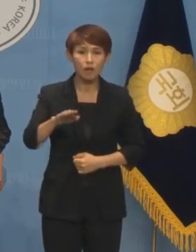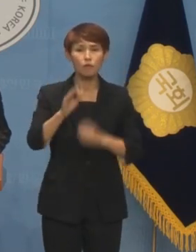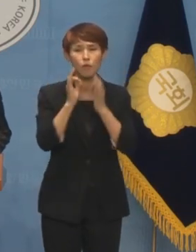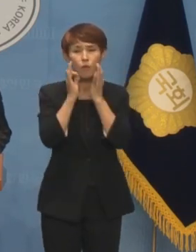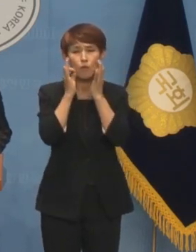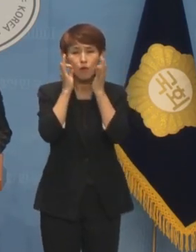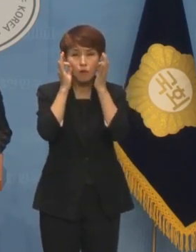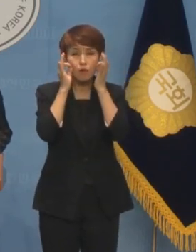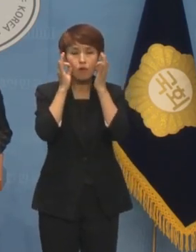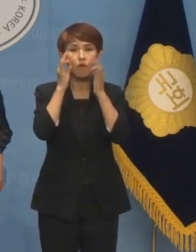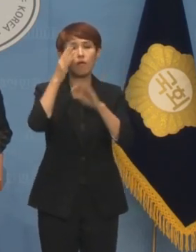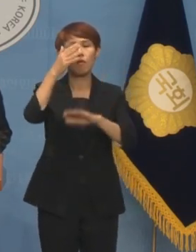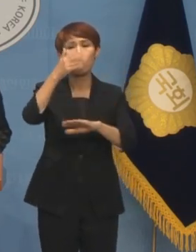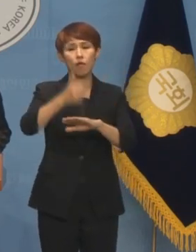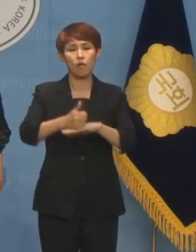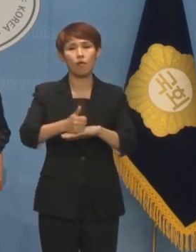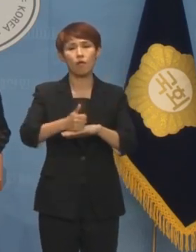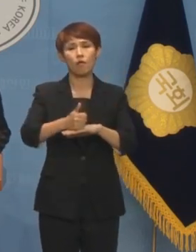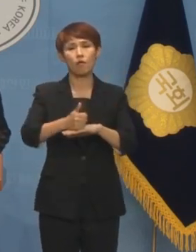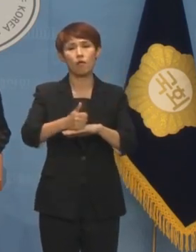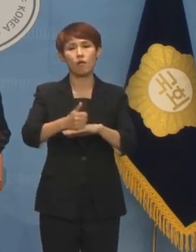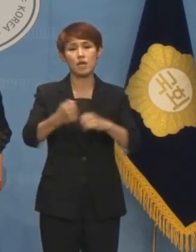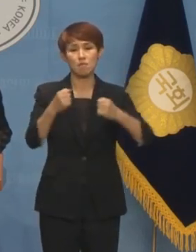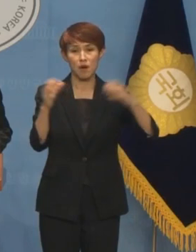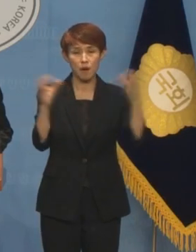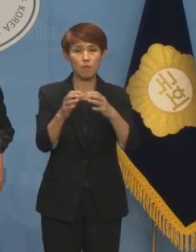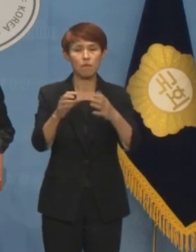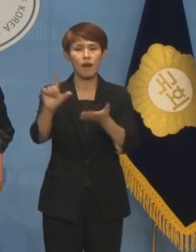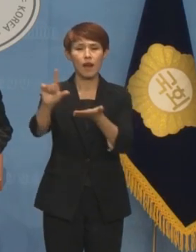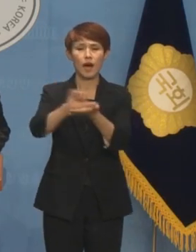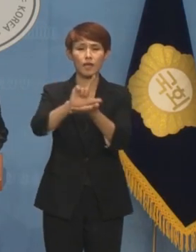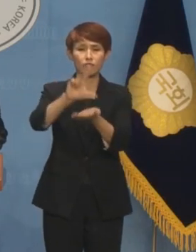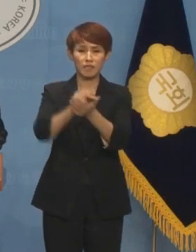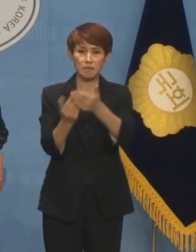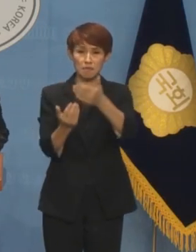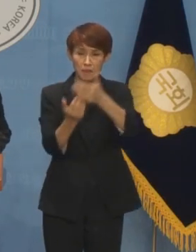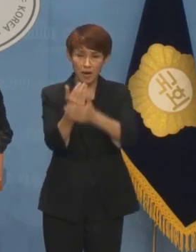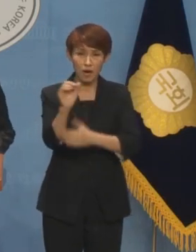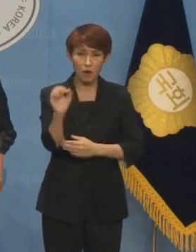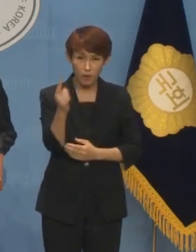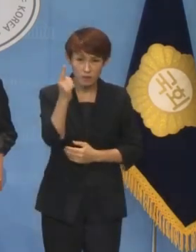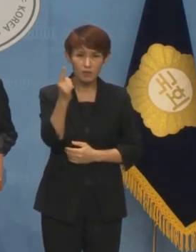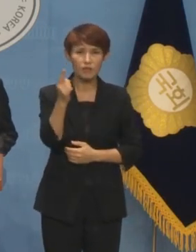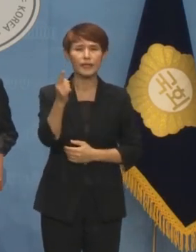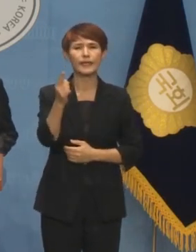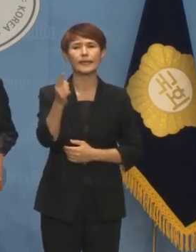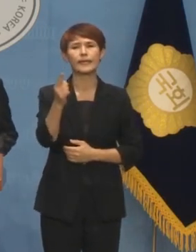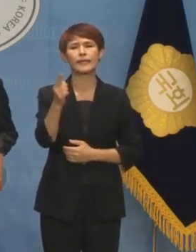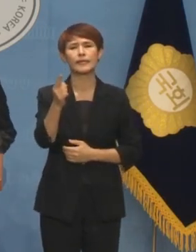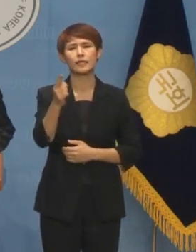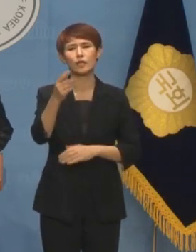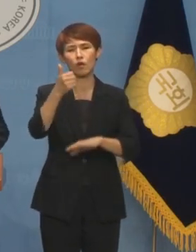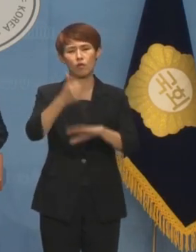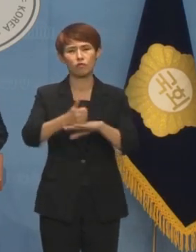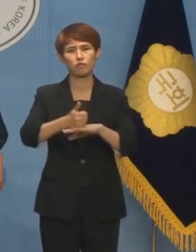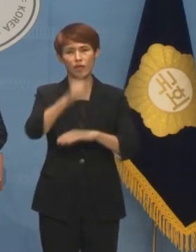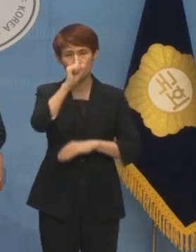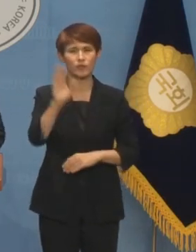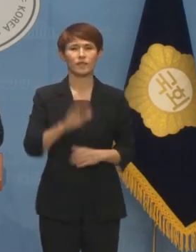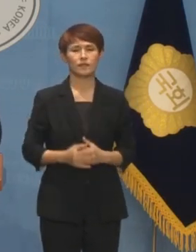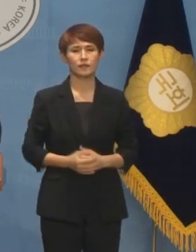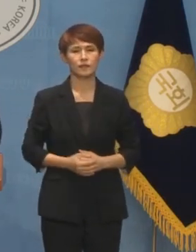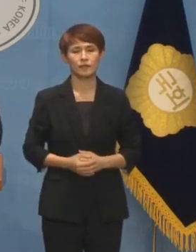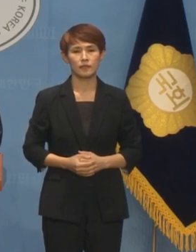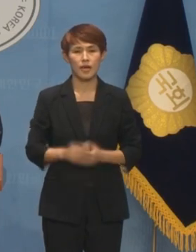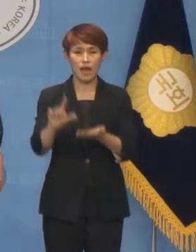노력으로 심화된 양국의 협력관계가 이번 라인 사태로 훼손되어서는 안 된다는 점을 지적하고,